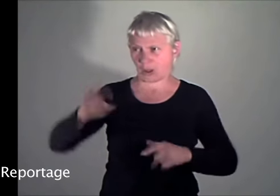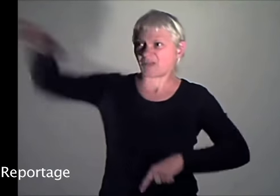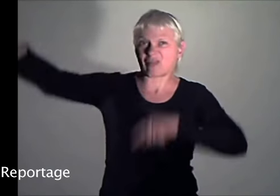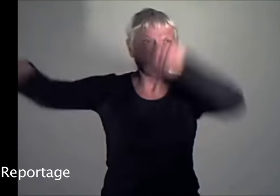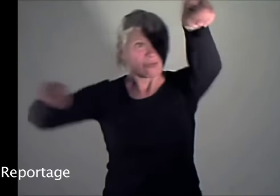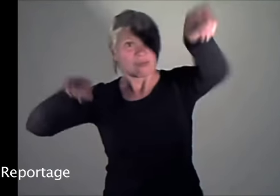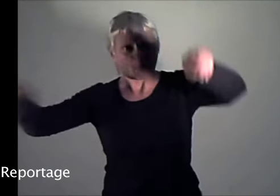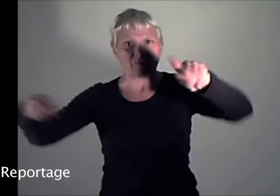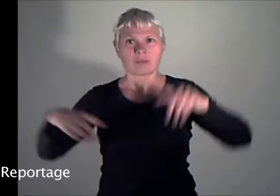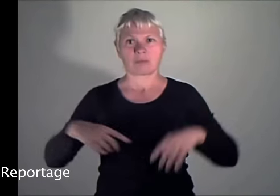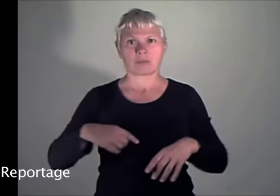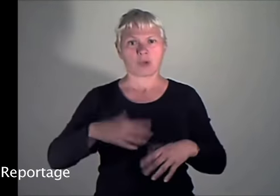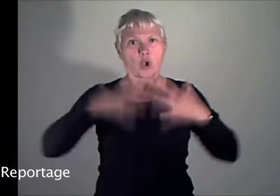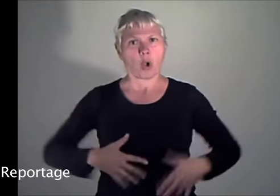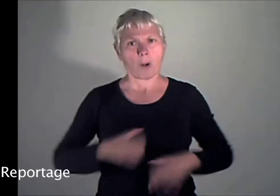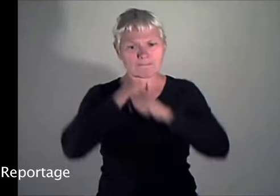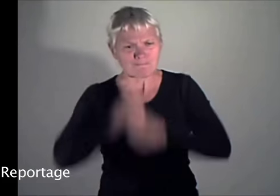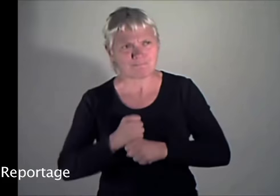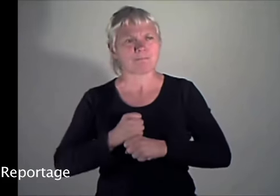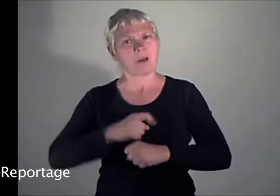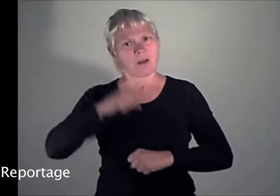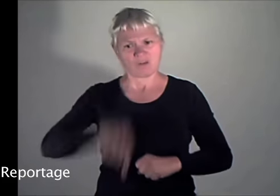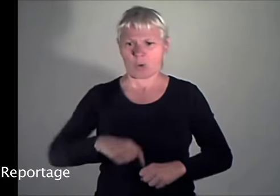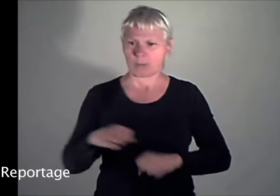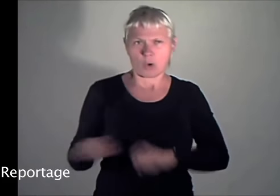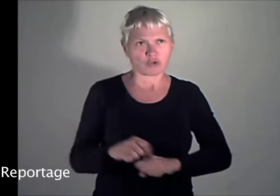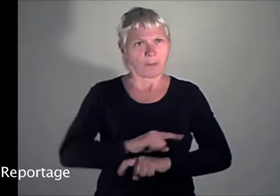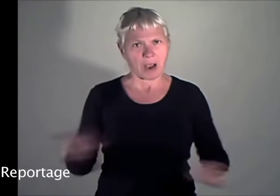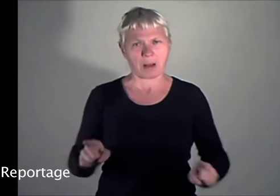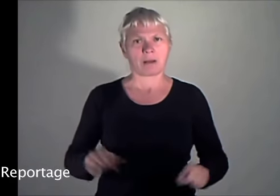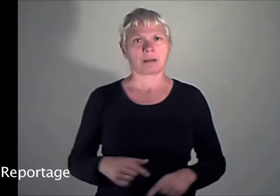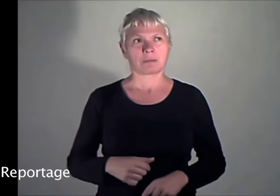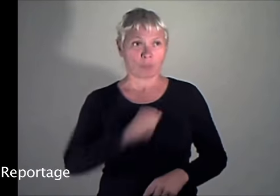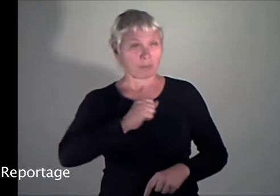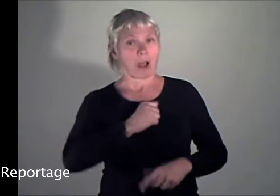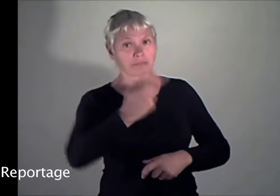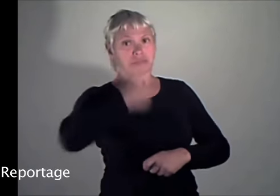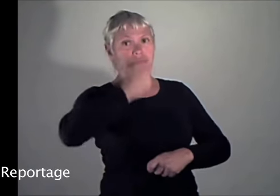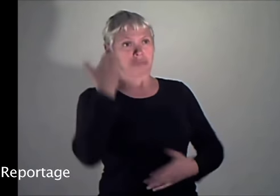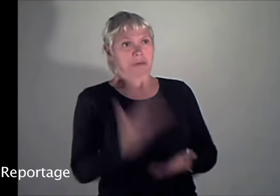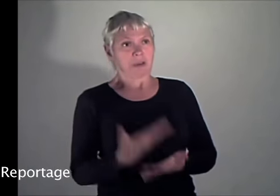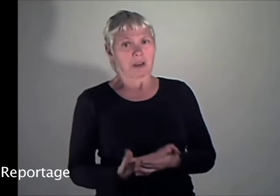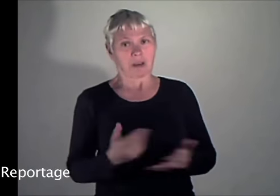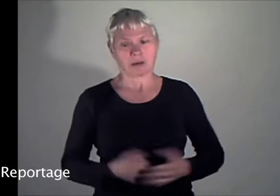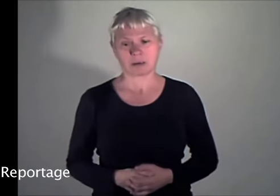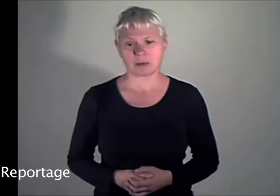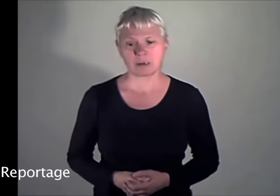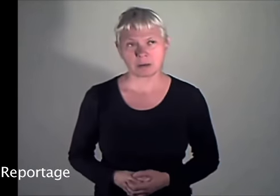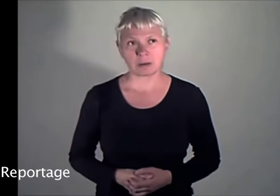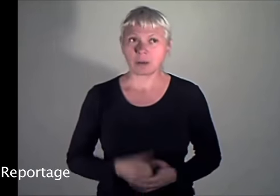grimaces. On nous contraint nos corps de manière très forte. Enfin, moi j'ai appris ça, quoi. Mais moi je sais pas, je